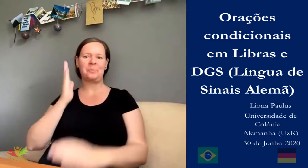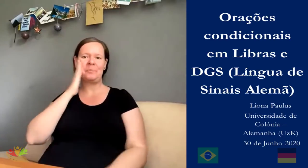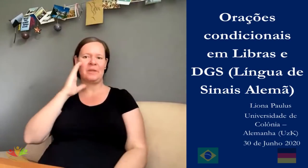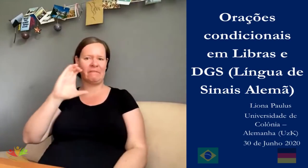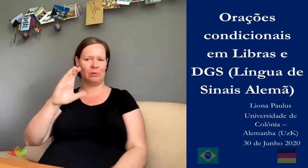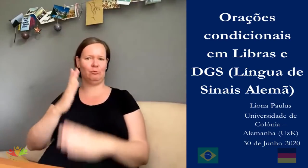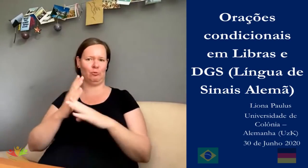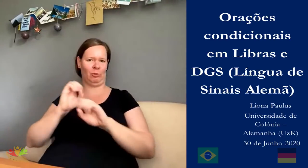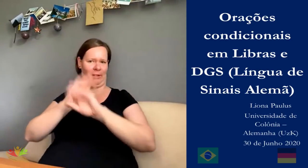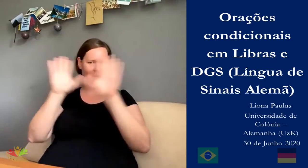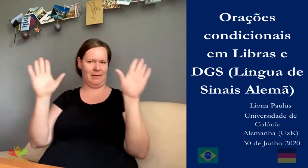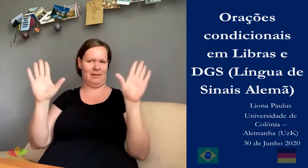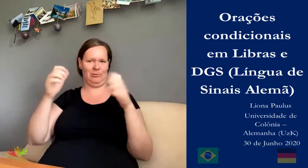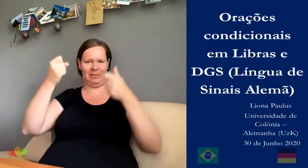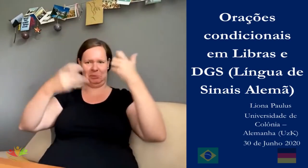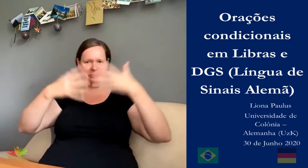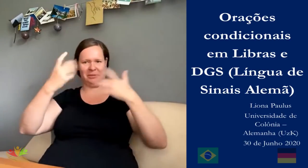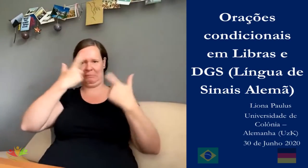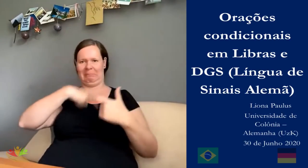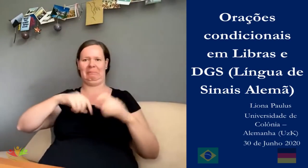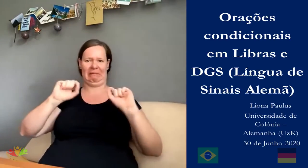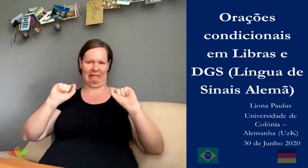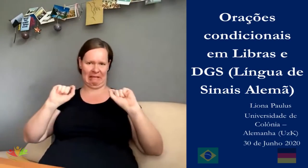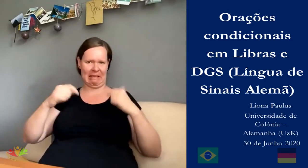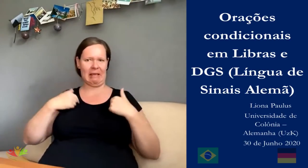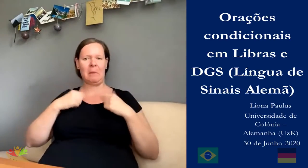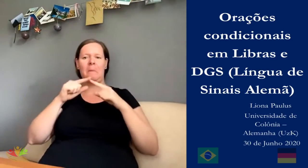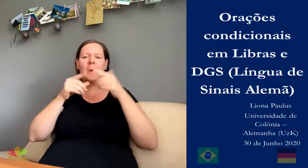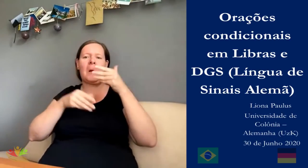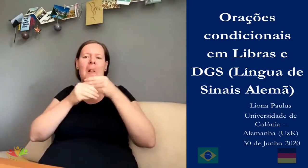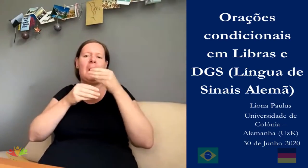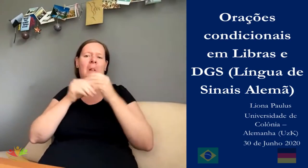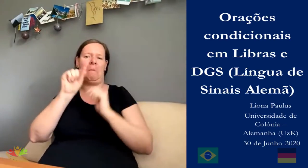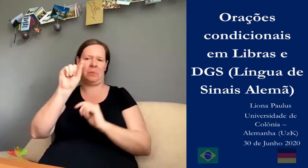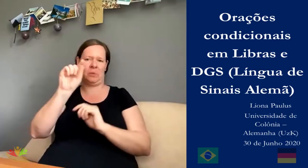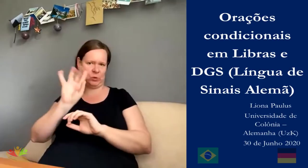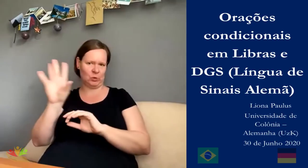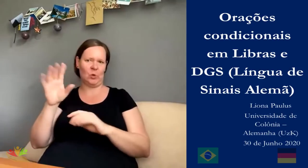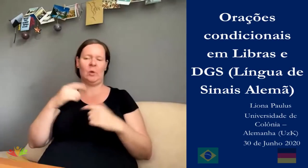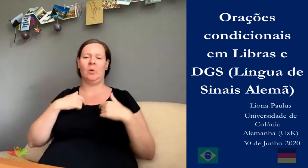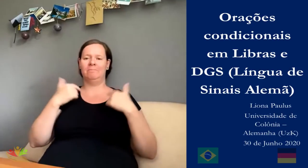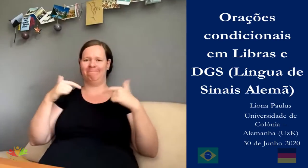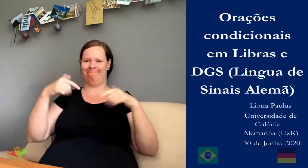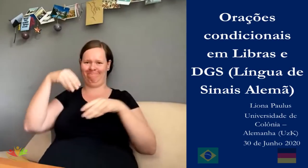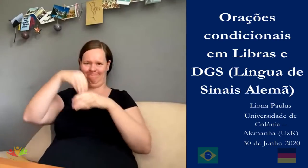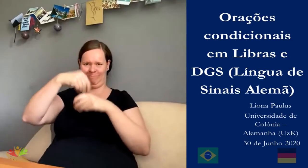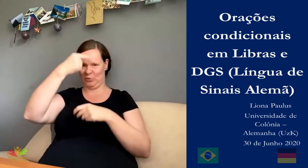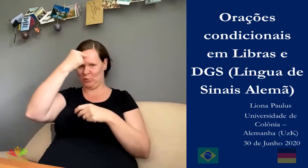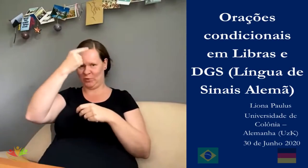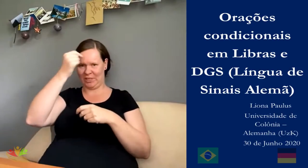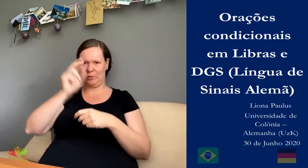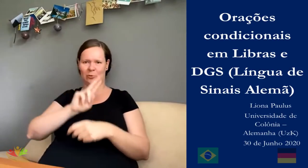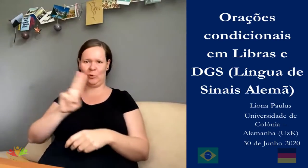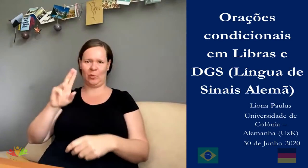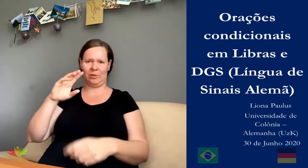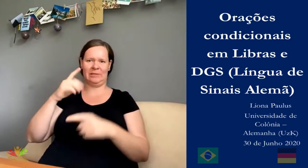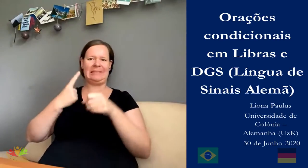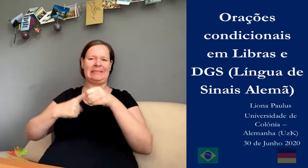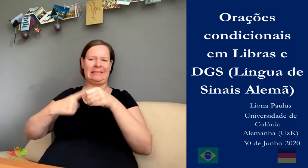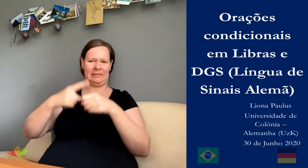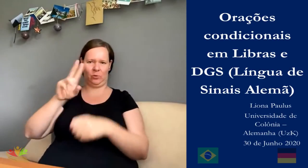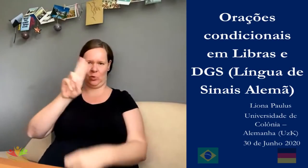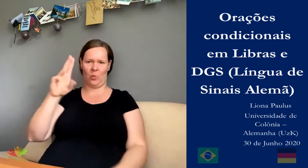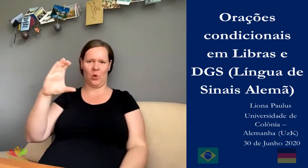de sinais. E para mim é um grande prazer estar compartilhando essas informações. Eu espero que eu esteja